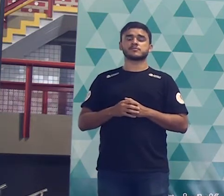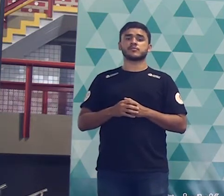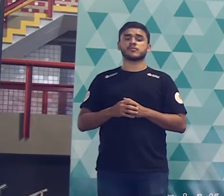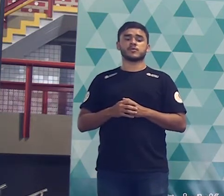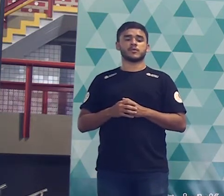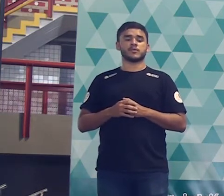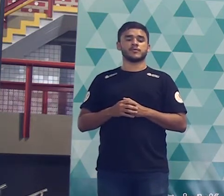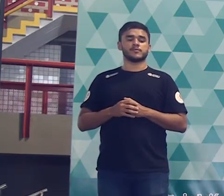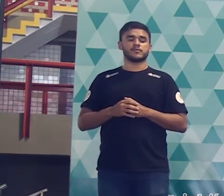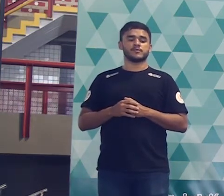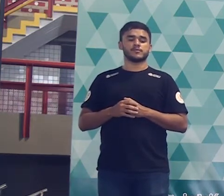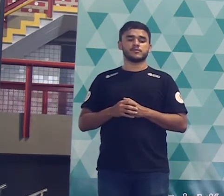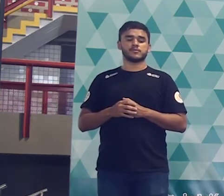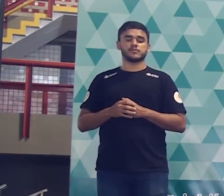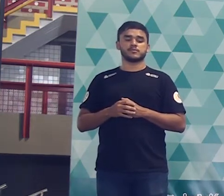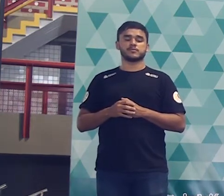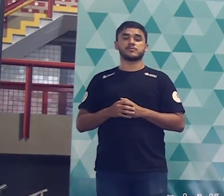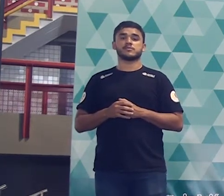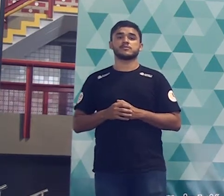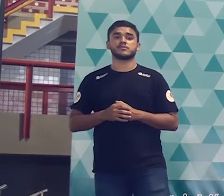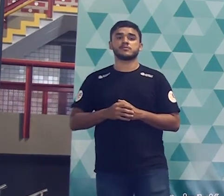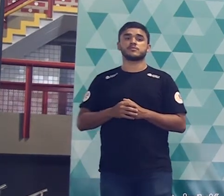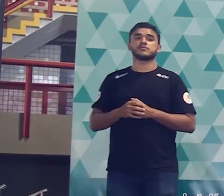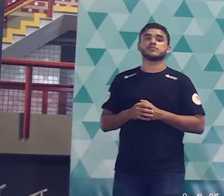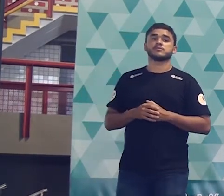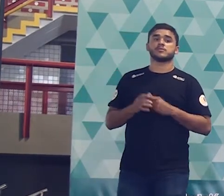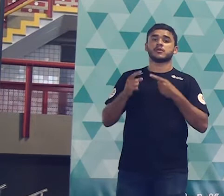intermoleculares? Dipolo induzido,